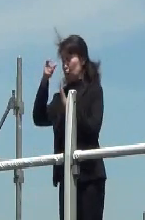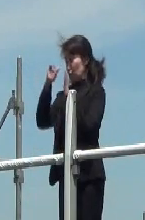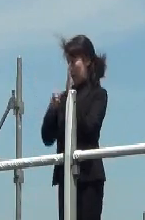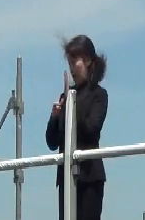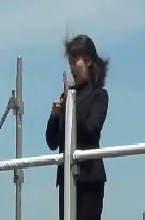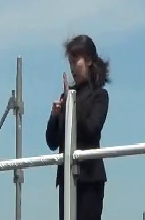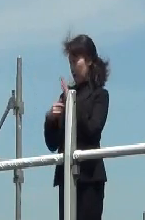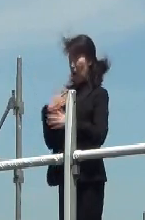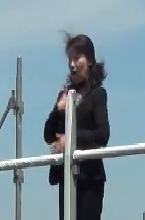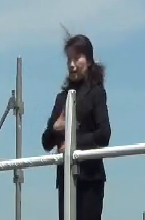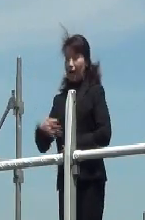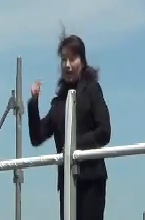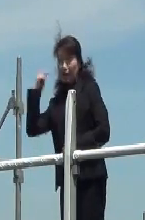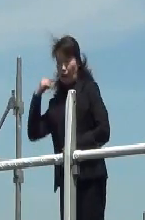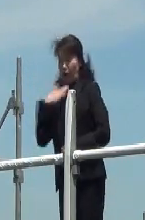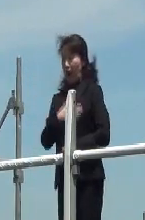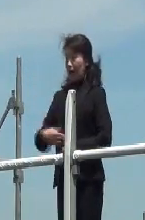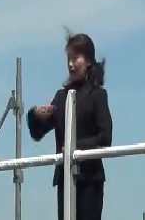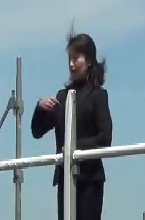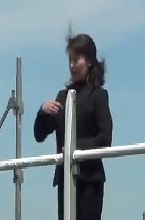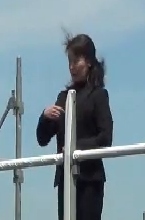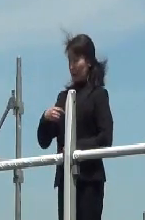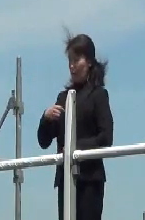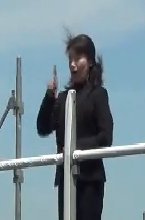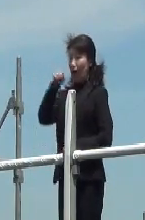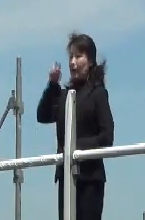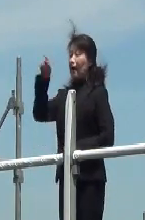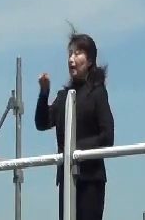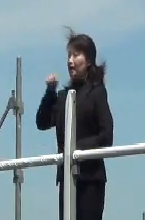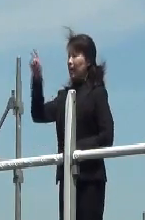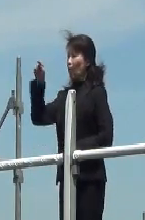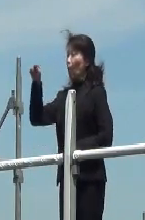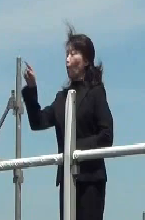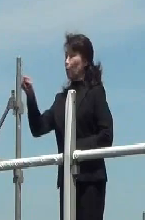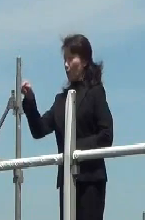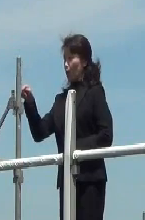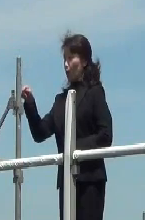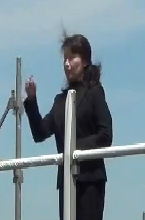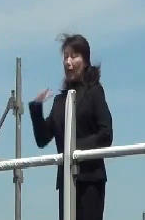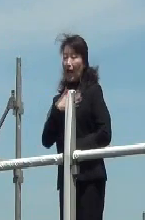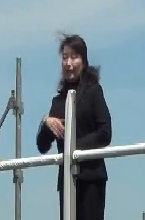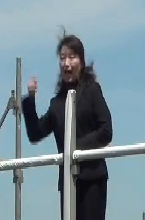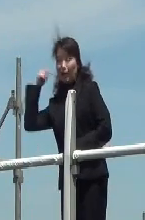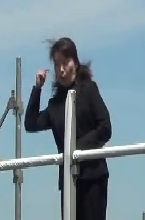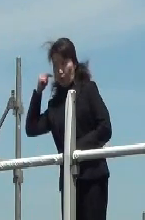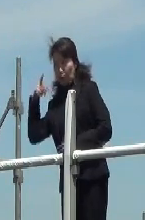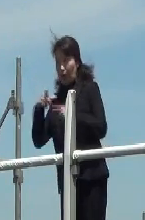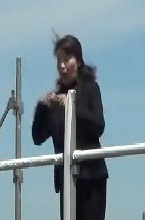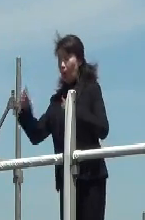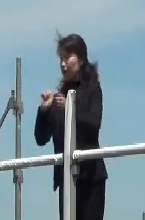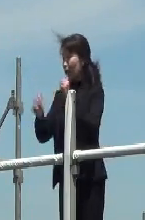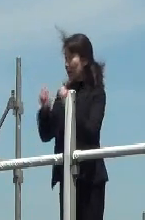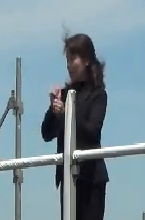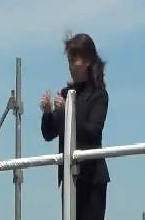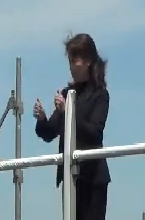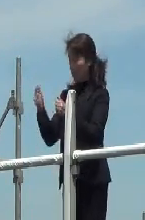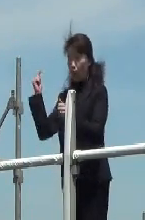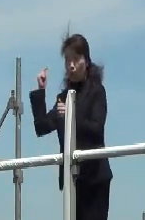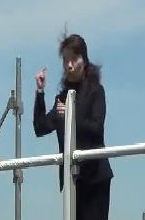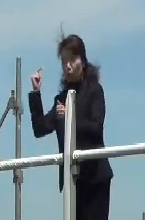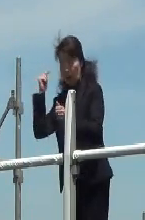。体音というのは体の音と書いて体音です。和太鼓の音という